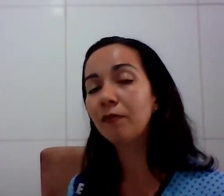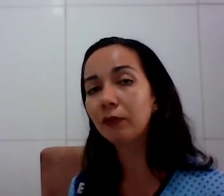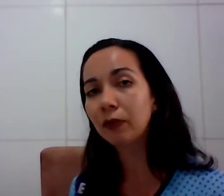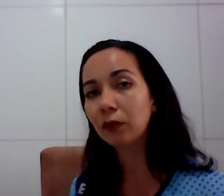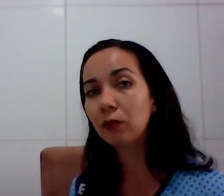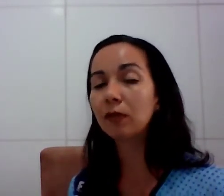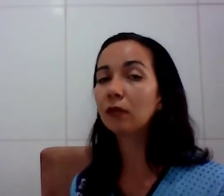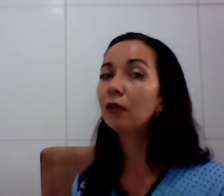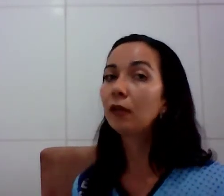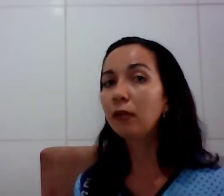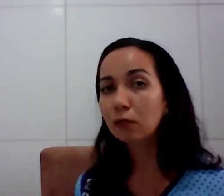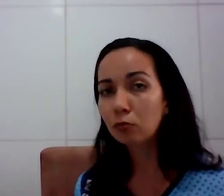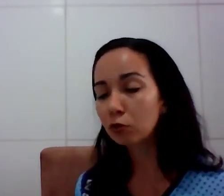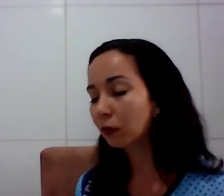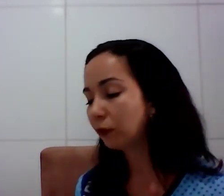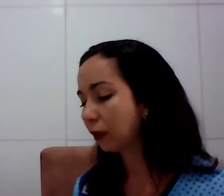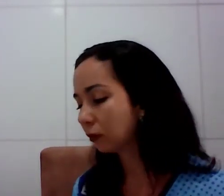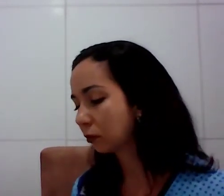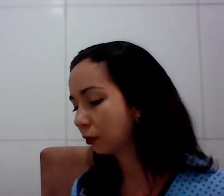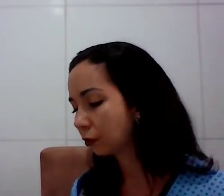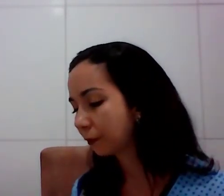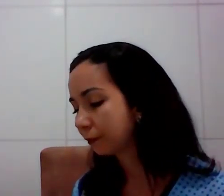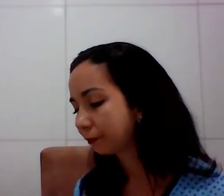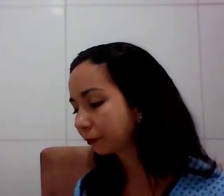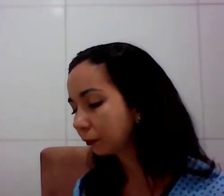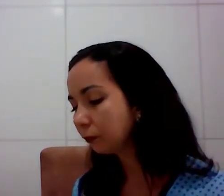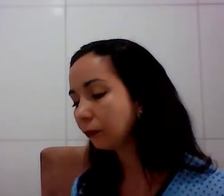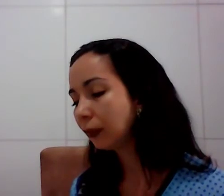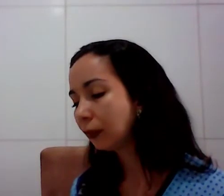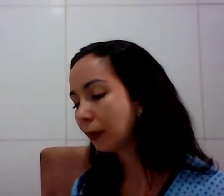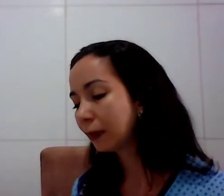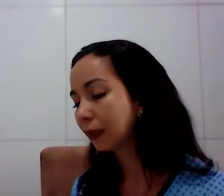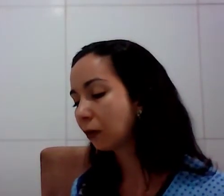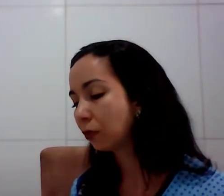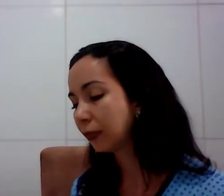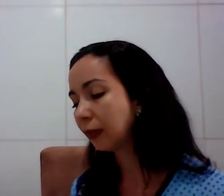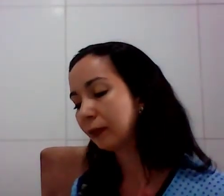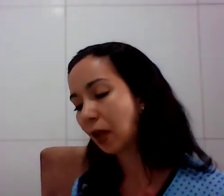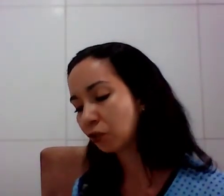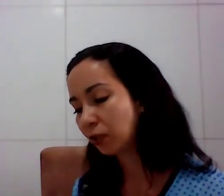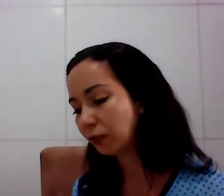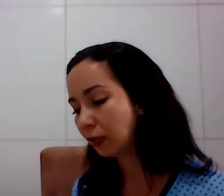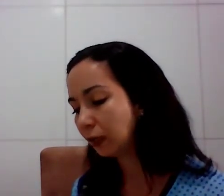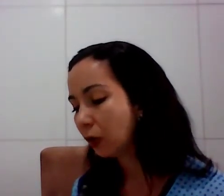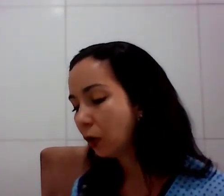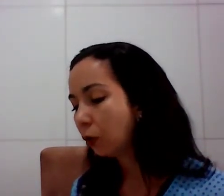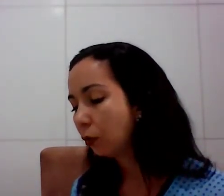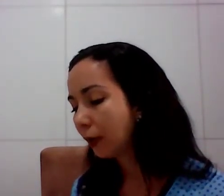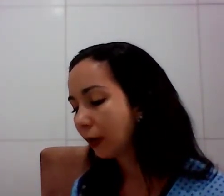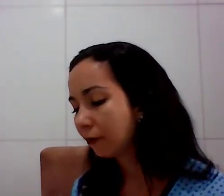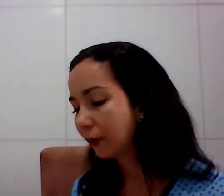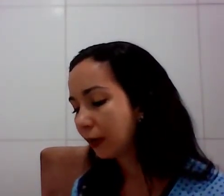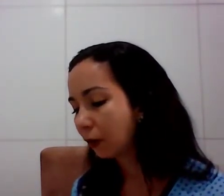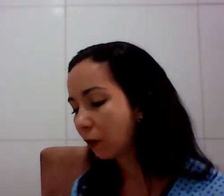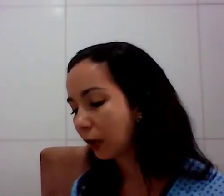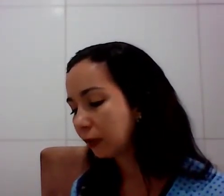observando a natureza e as suas modificações. Na Patagônia, na Argentina, uma caverna guarda em